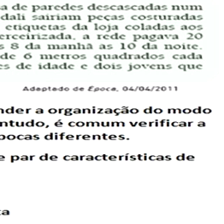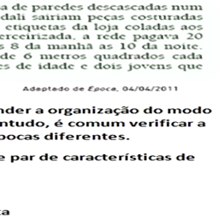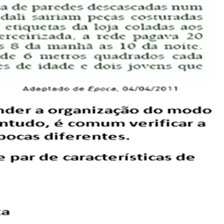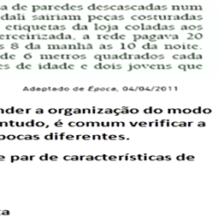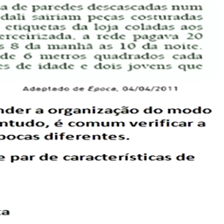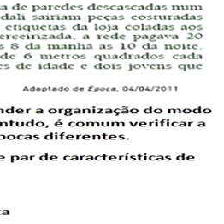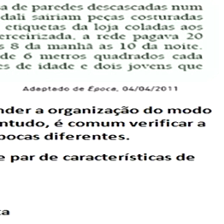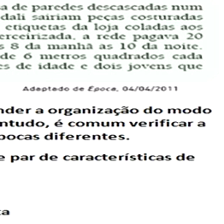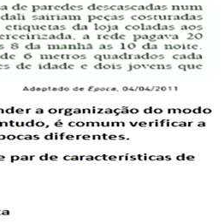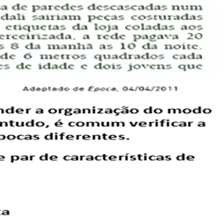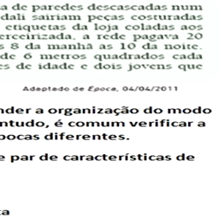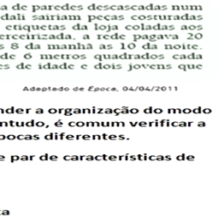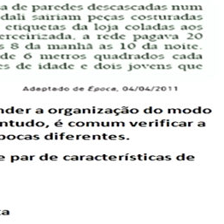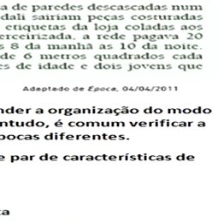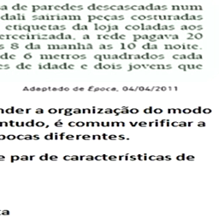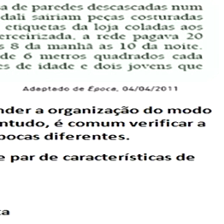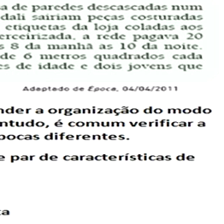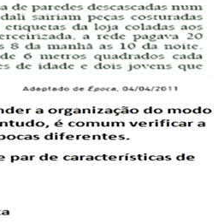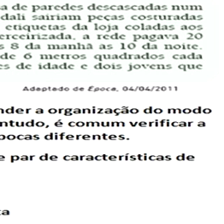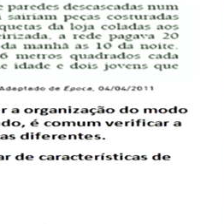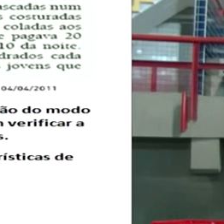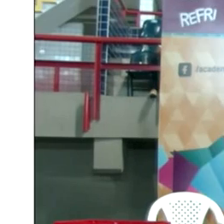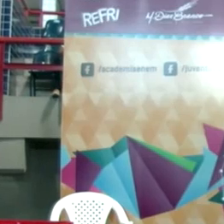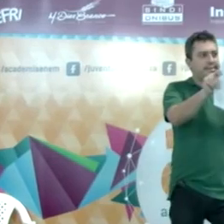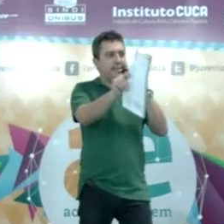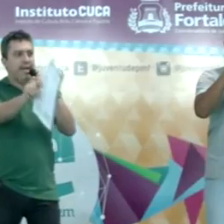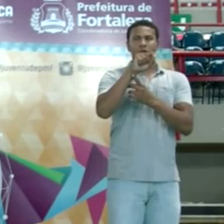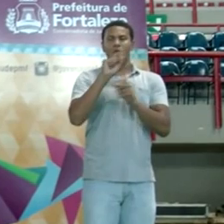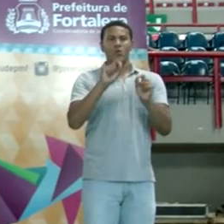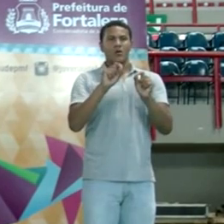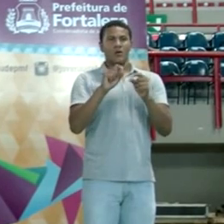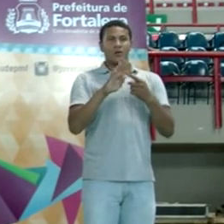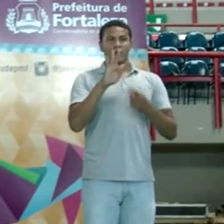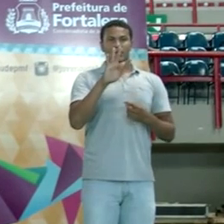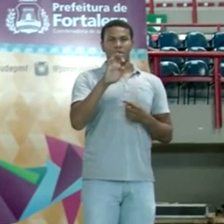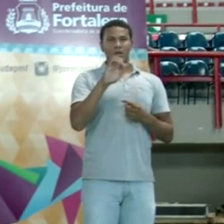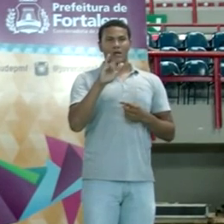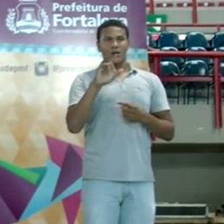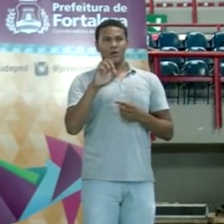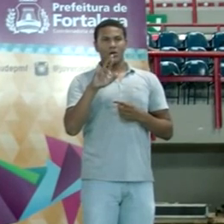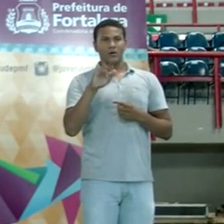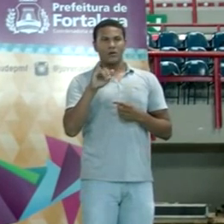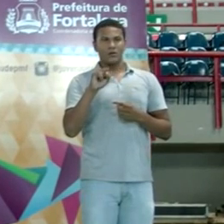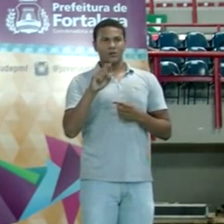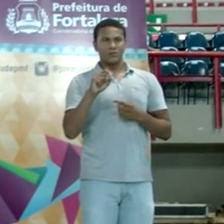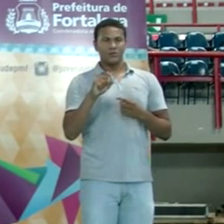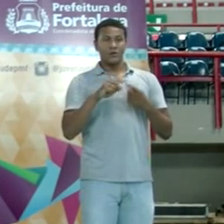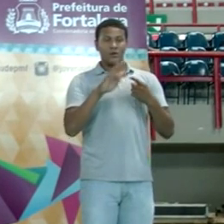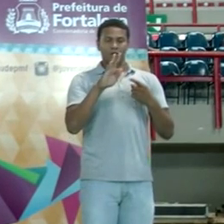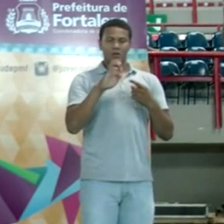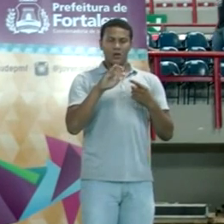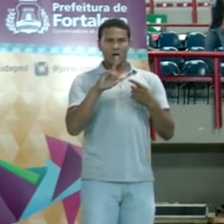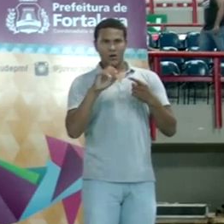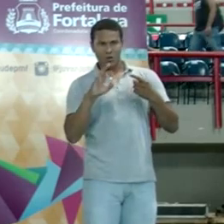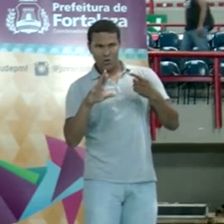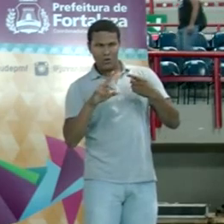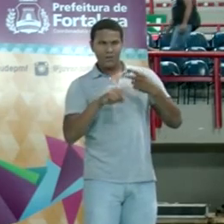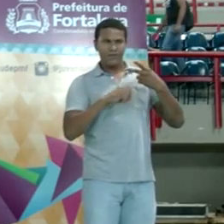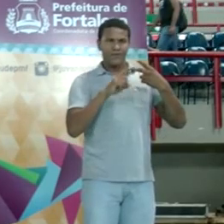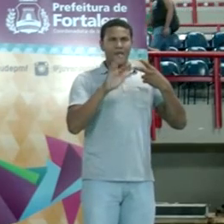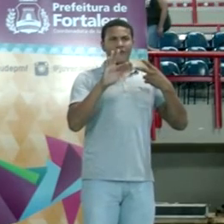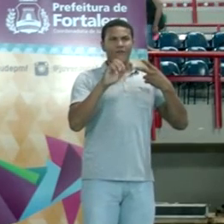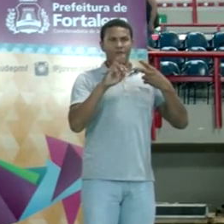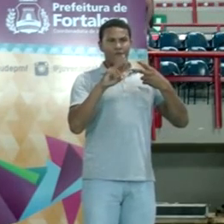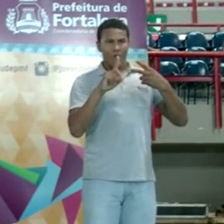Pré-fordista é o taylorismo. A ordem é essa, ó. Taylor, Ford e o toyotismo. Taylor